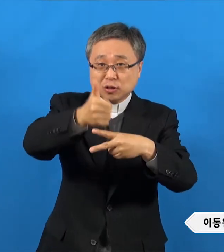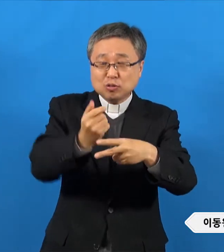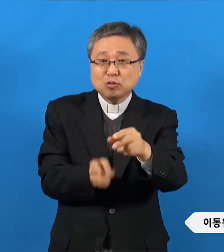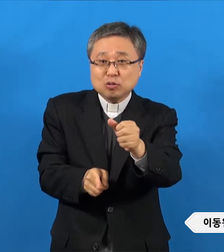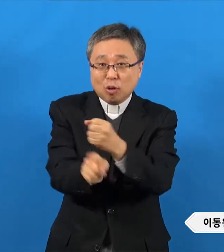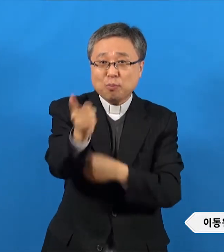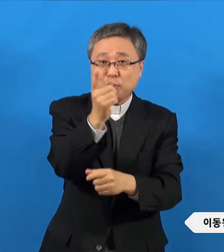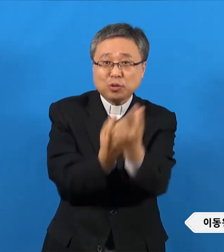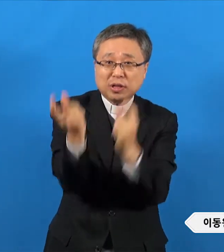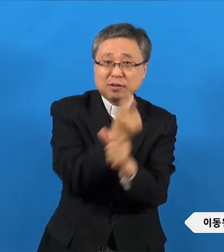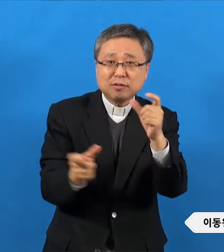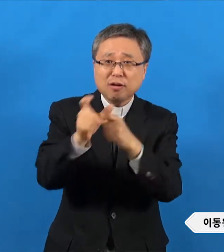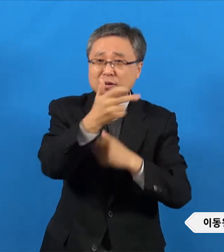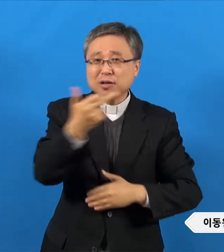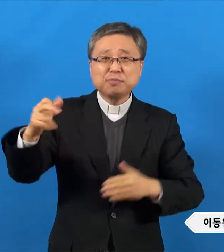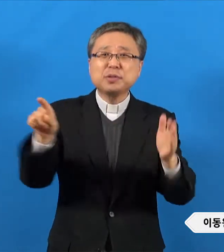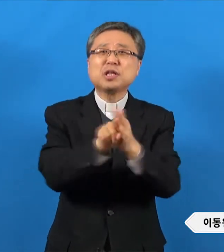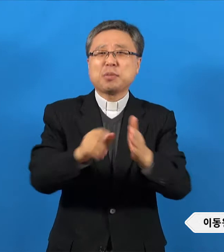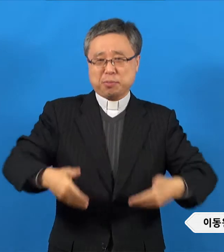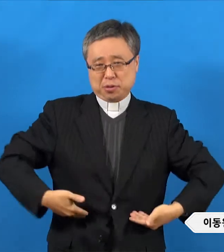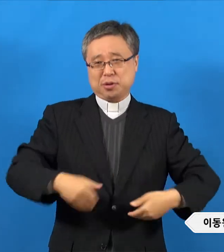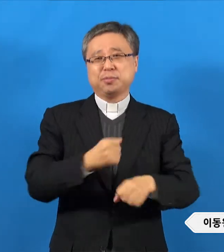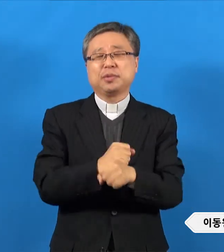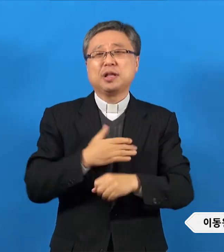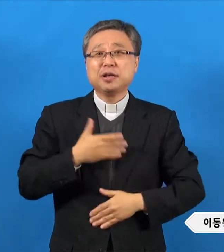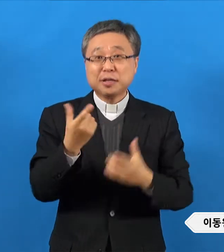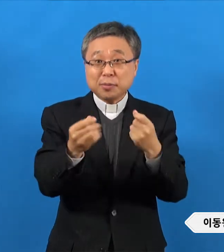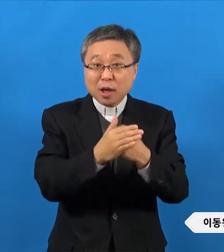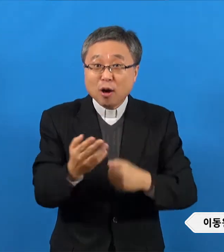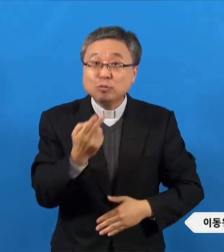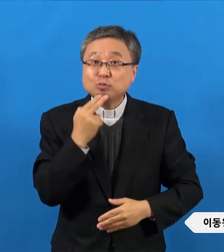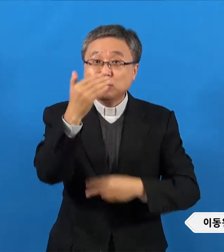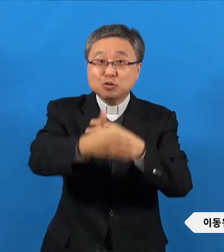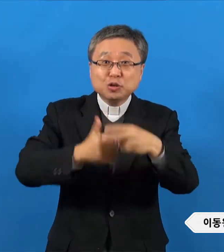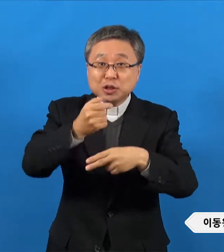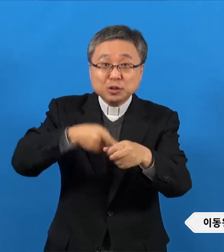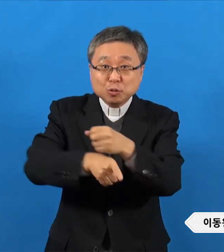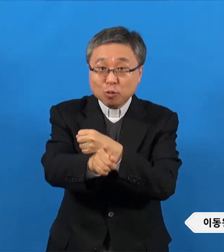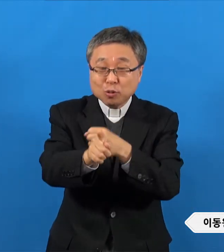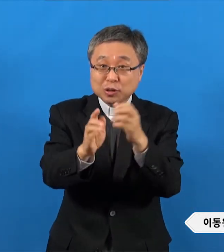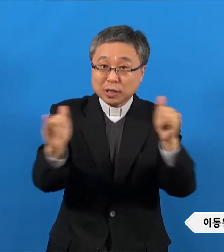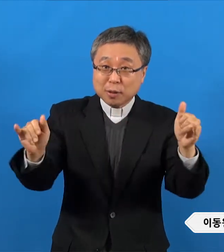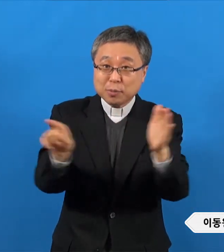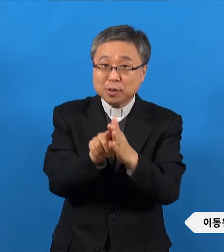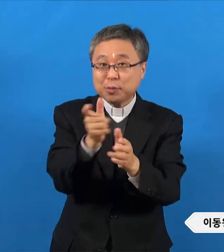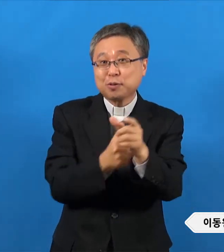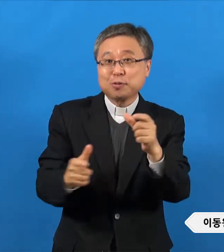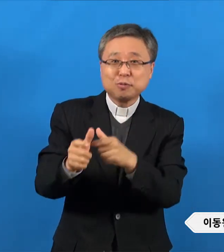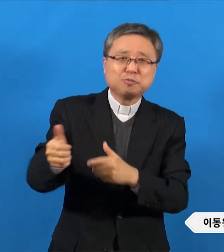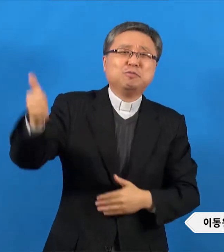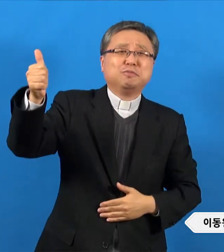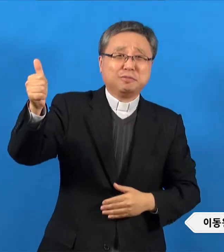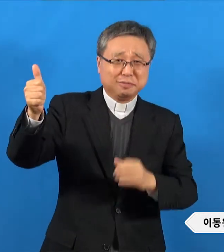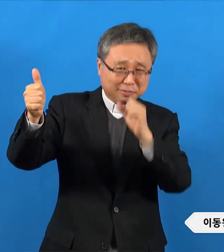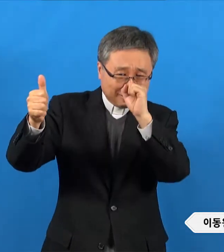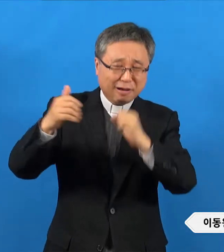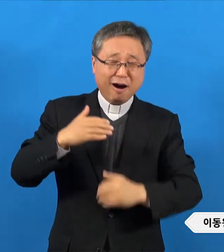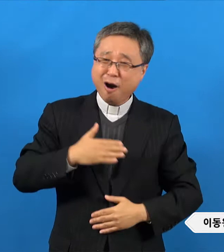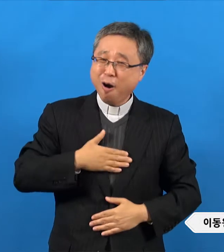믿음이 필요한 것입니다. 그러니까 무신론자들이 믿음이 더 좋은 사람이에요. 그거 아세요? 네. 훨씬 더 큰 믿음이